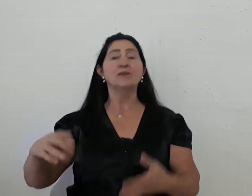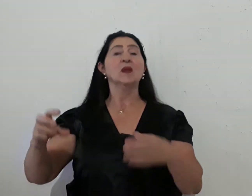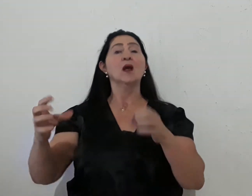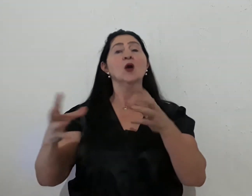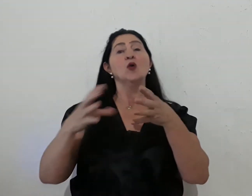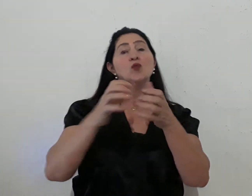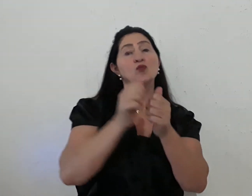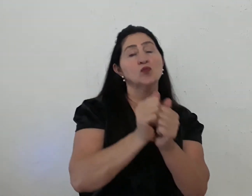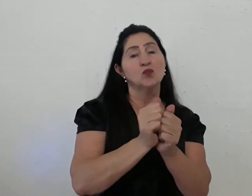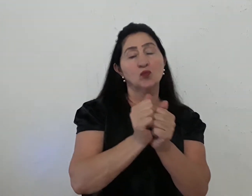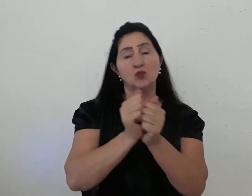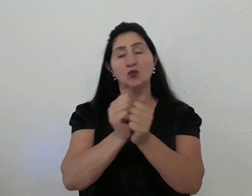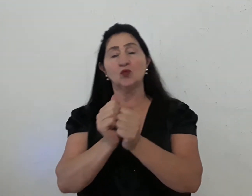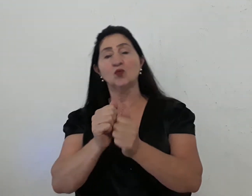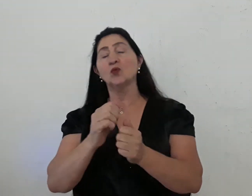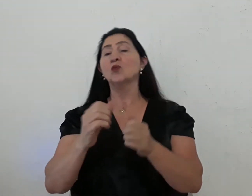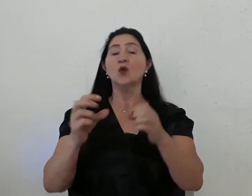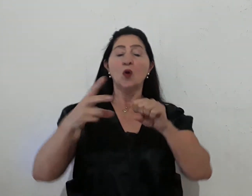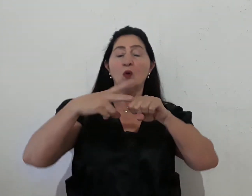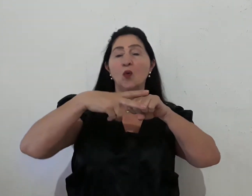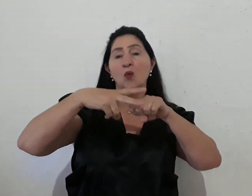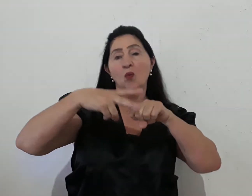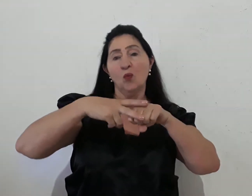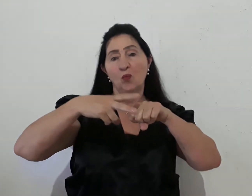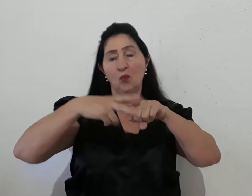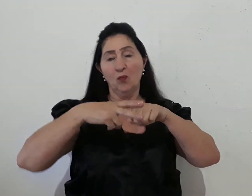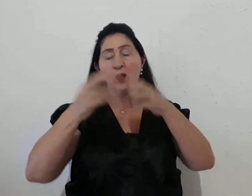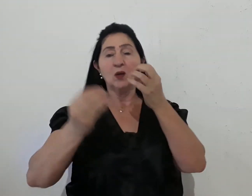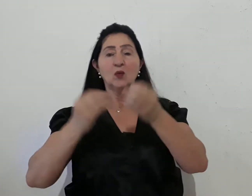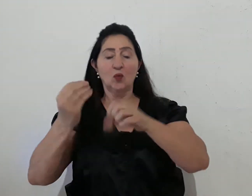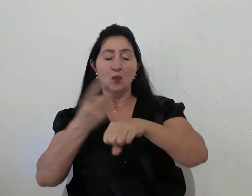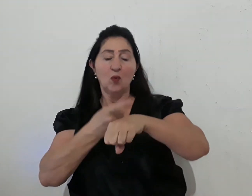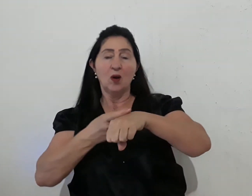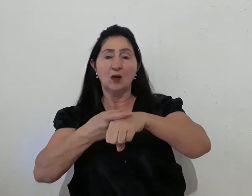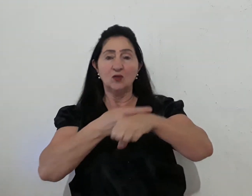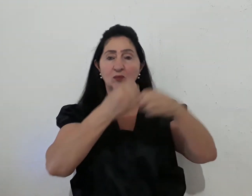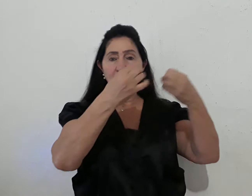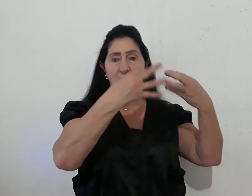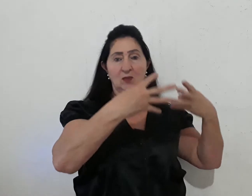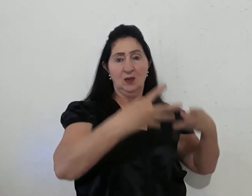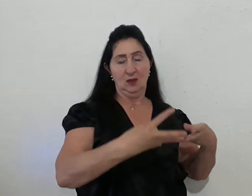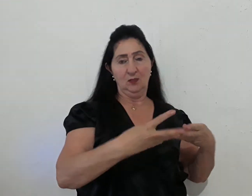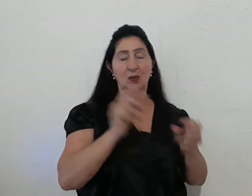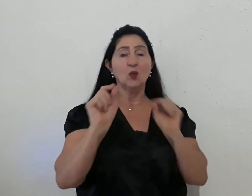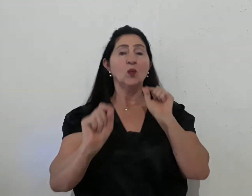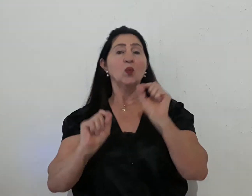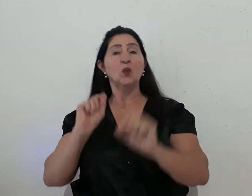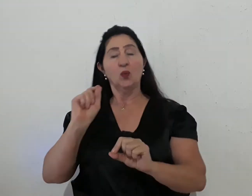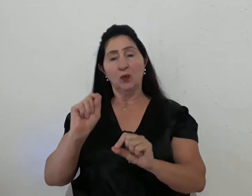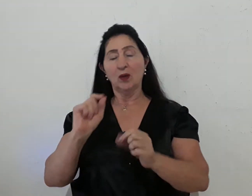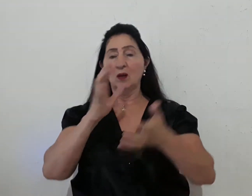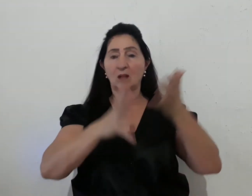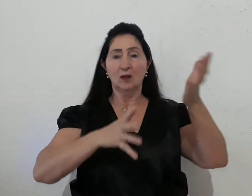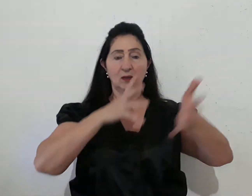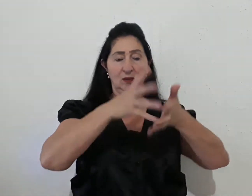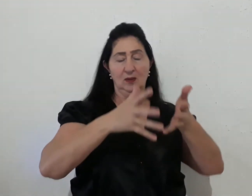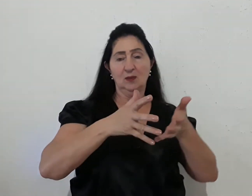movimento de certos tipos de verbos, com os adjetivos descritivos que, nas línguas de sinais, por estas